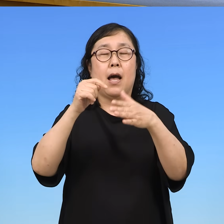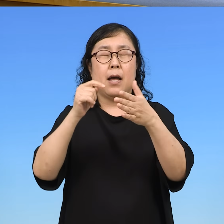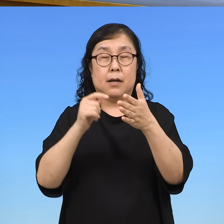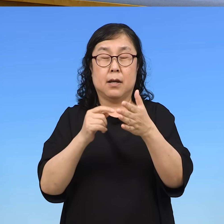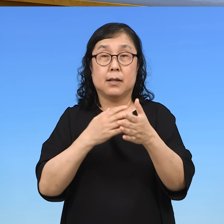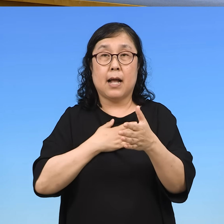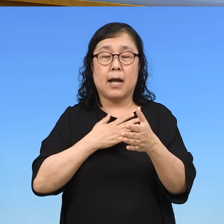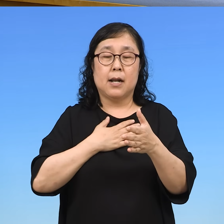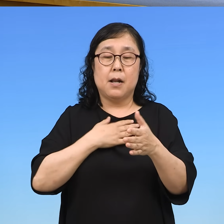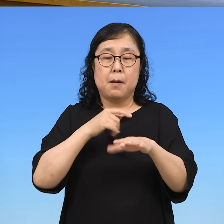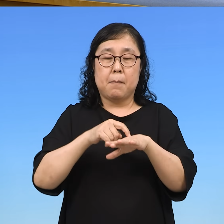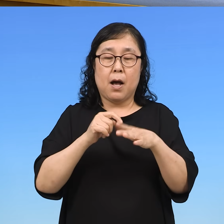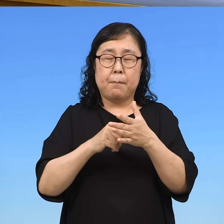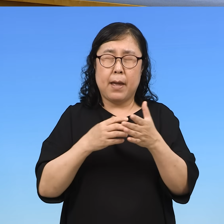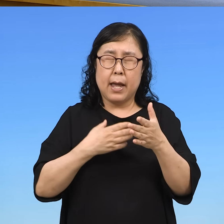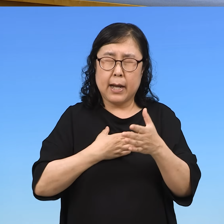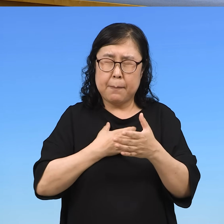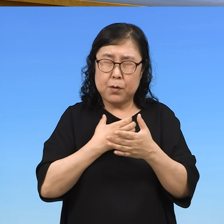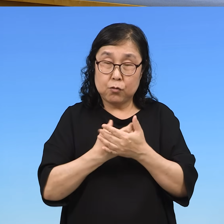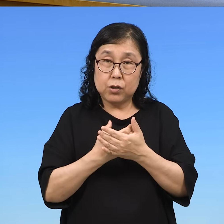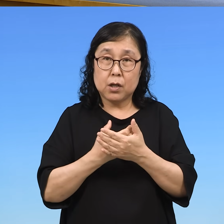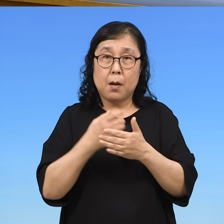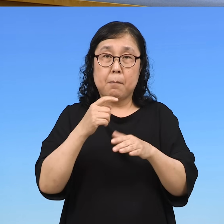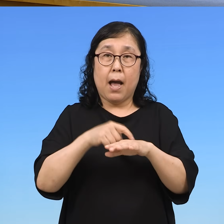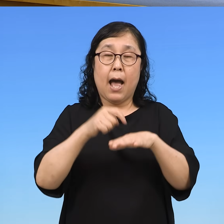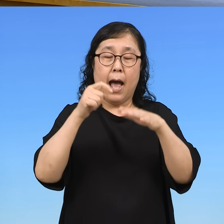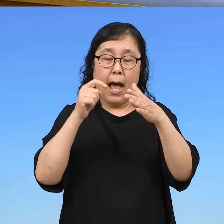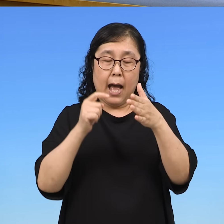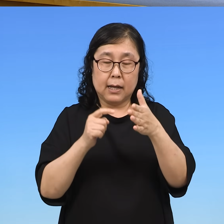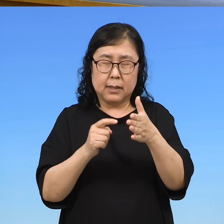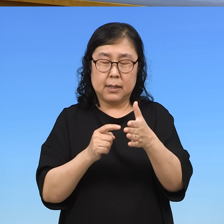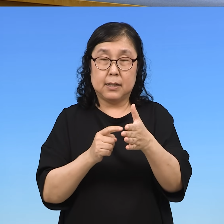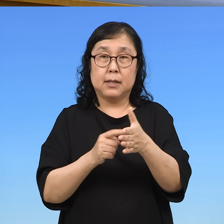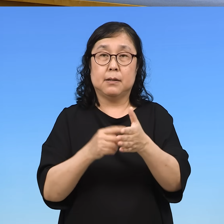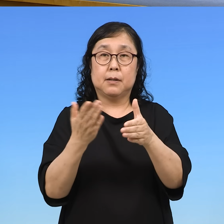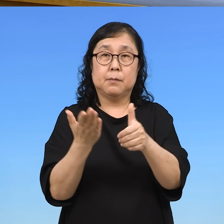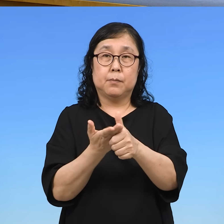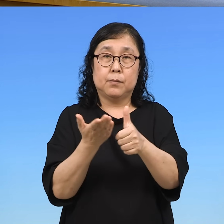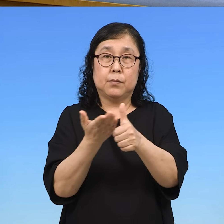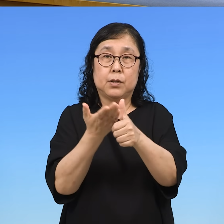있사오리까. 그 다음에 또 저를 뭉클하게 했던 가사가 이거 아닙니까?